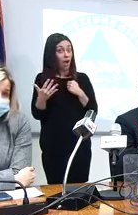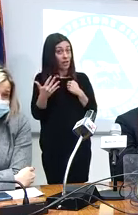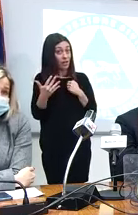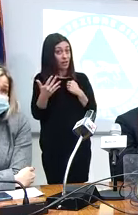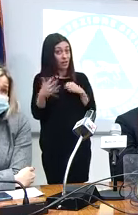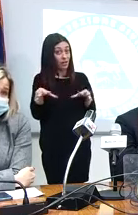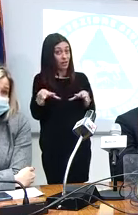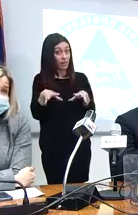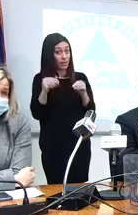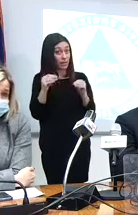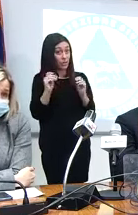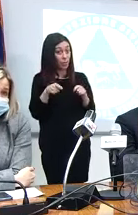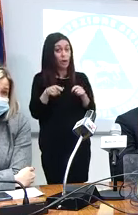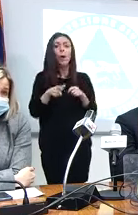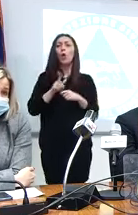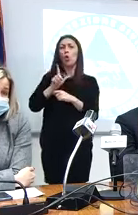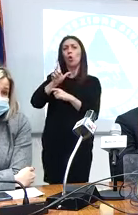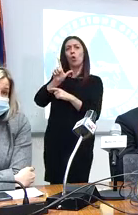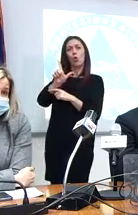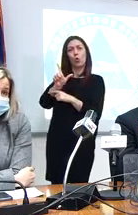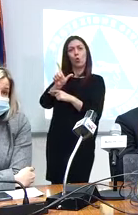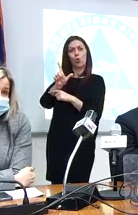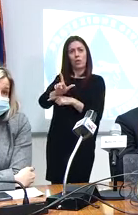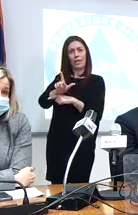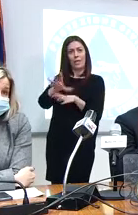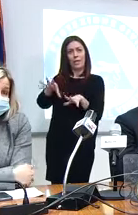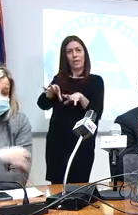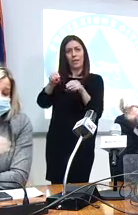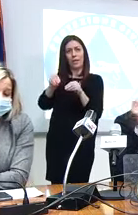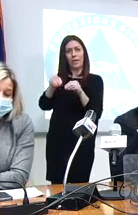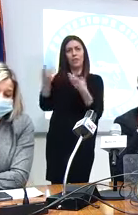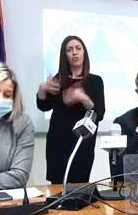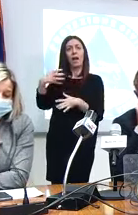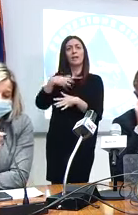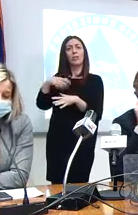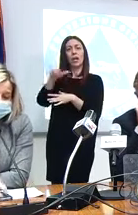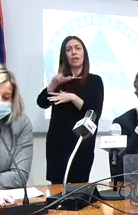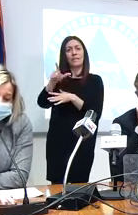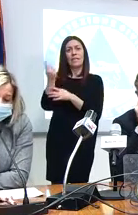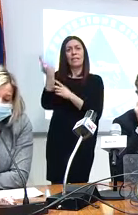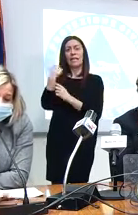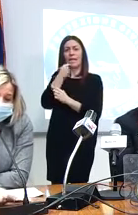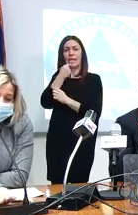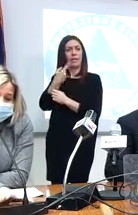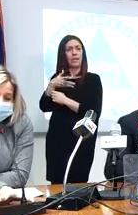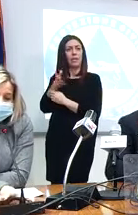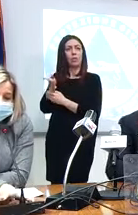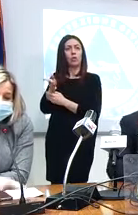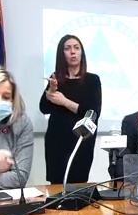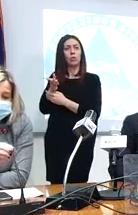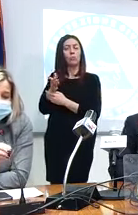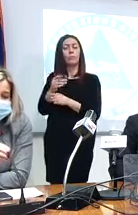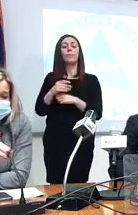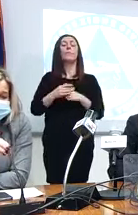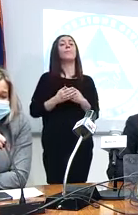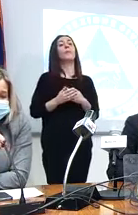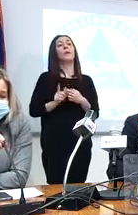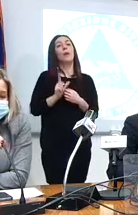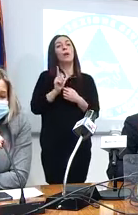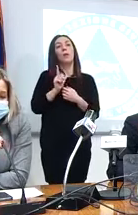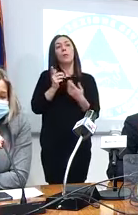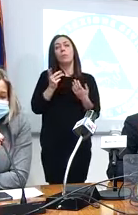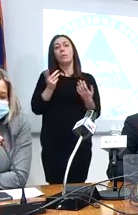ecco, ho perso la puntata. Se può ripetere in che termini, in che quantità e secondo che piano? Allora, lunedì mi sembra